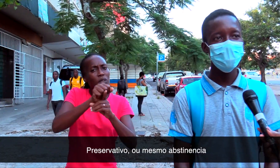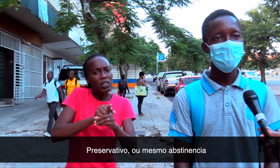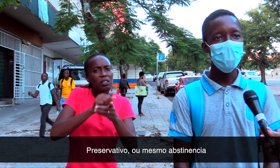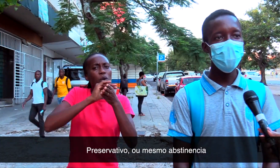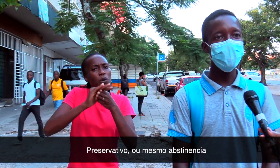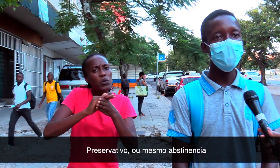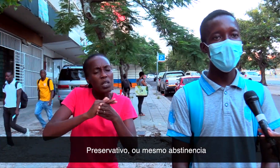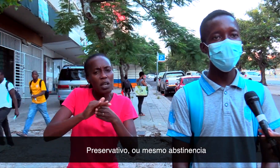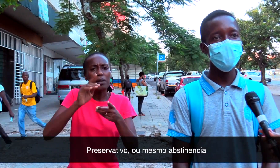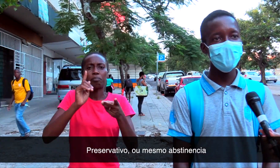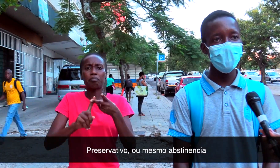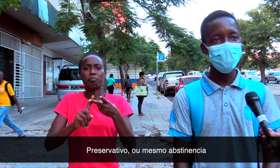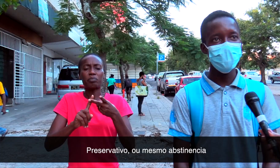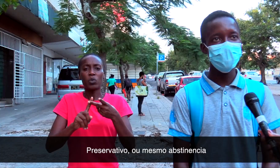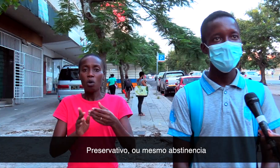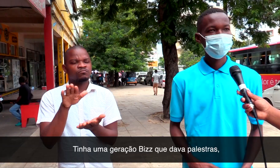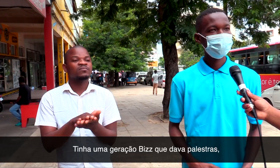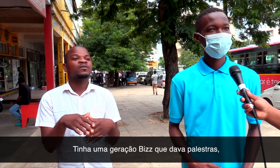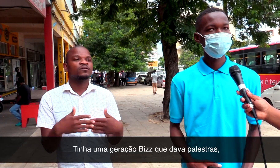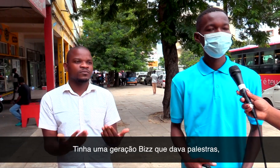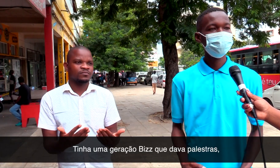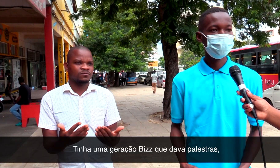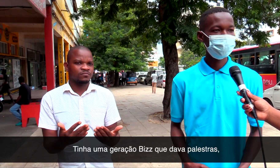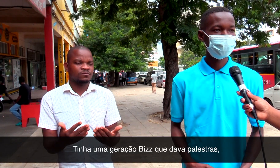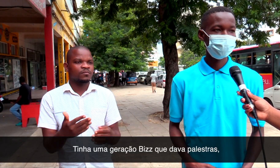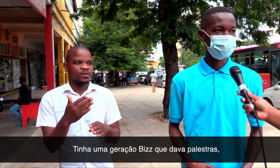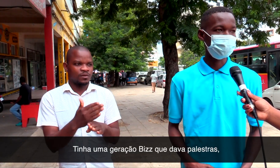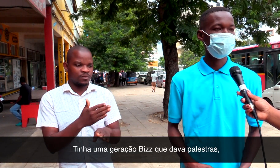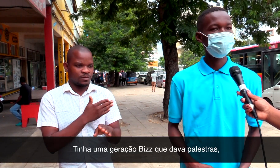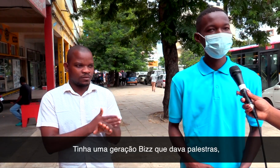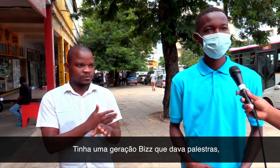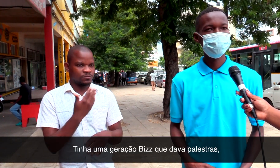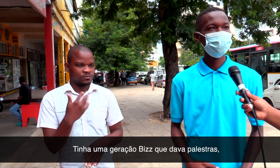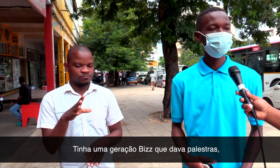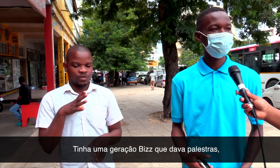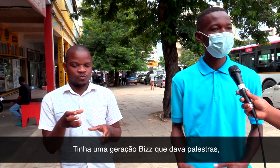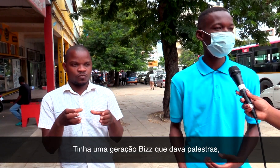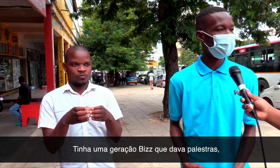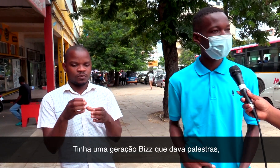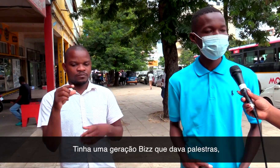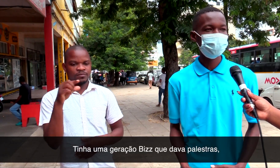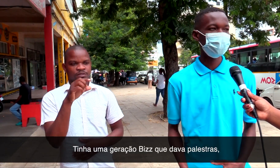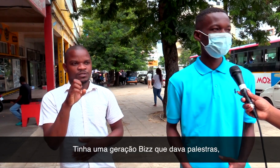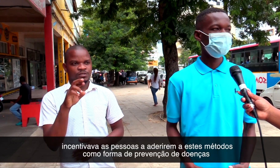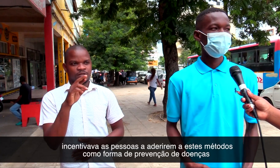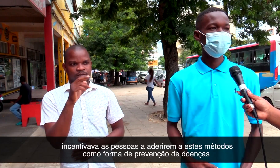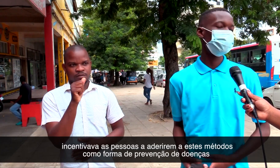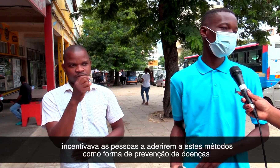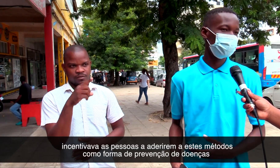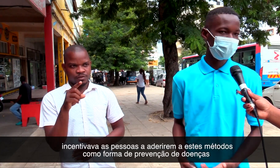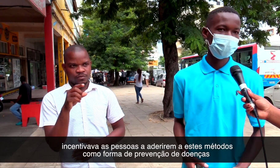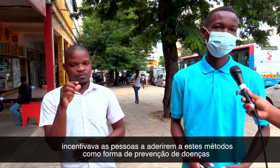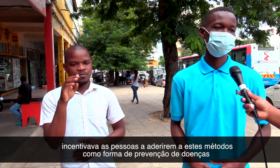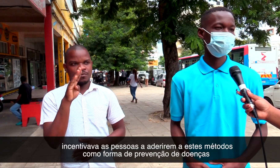Preservativos, ou mesmo abster-me. Tinha lá uma geração bis que dava palestra,